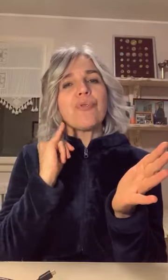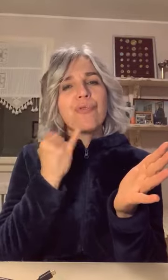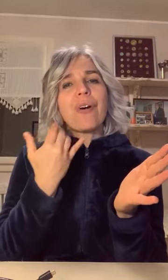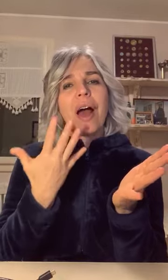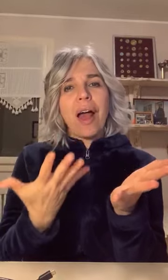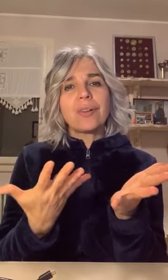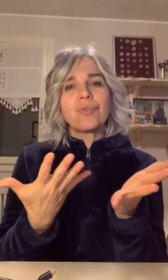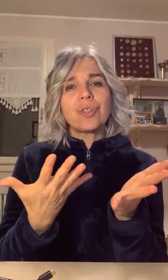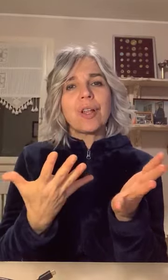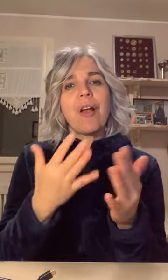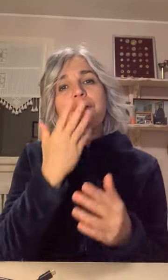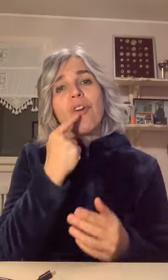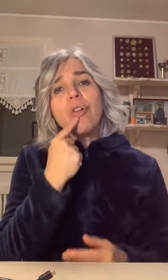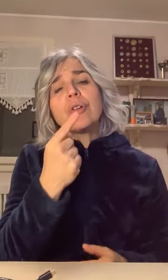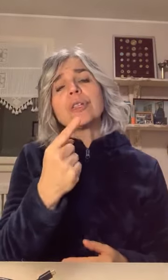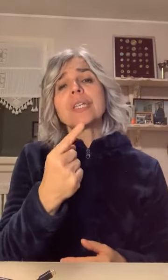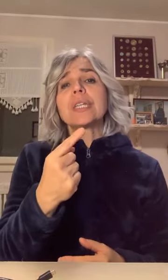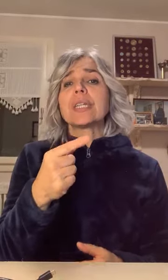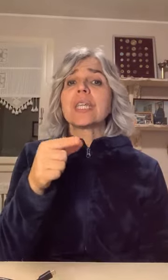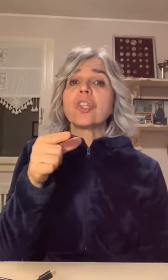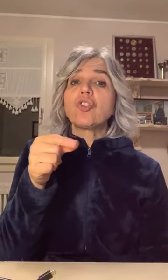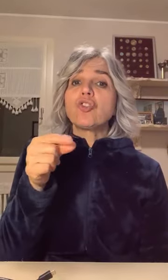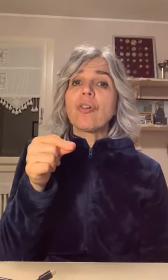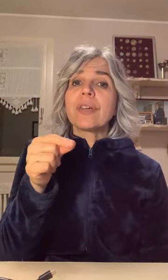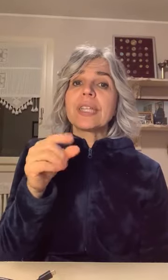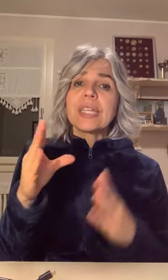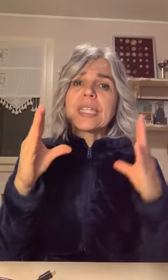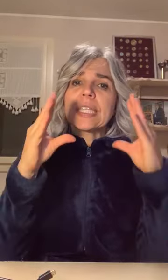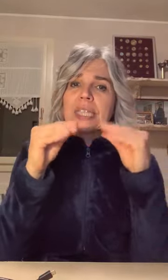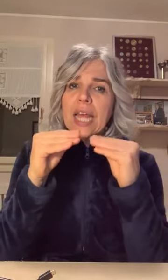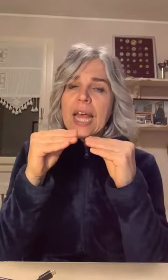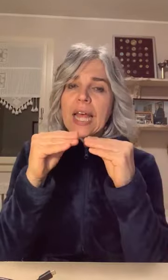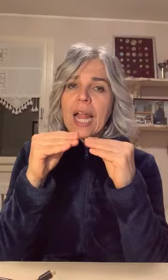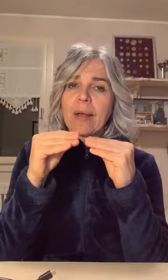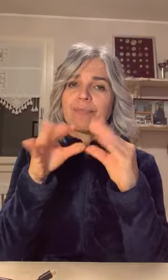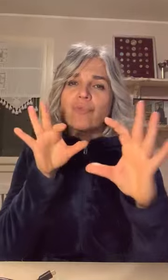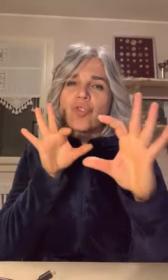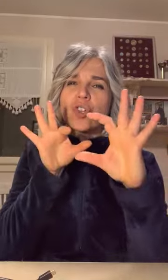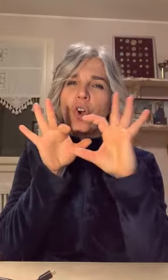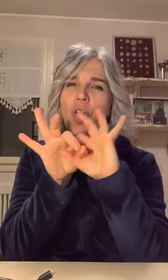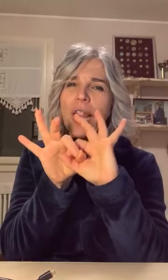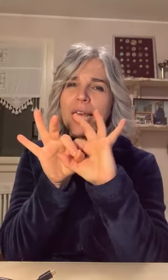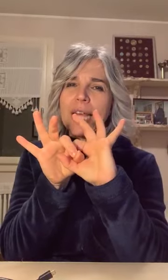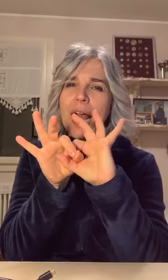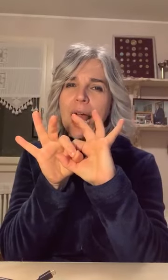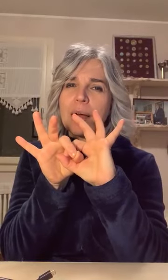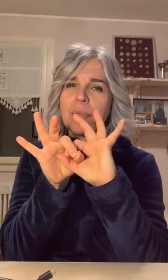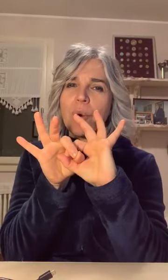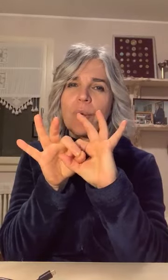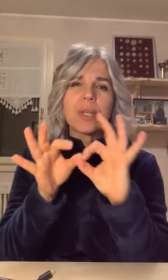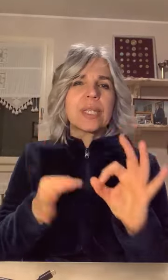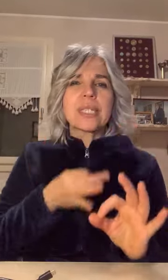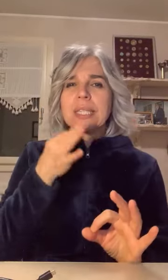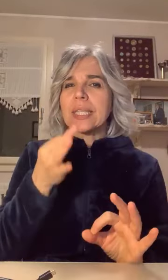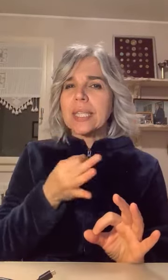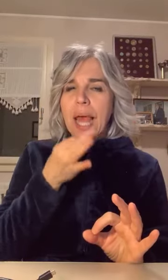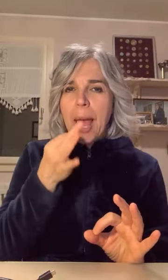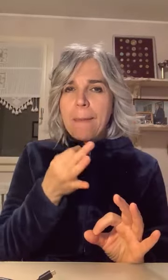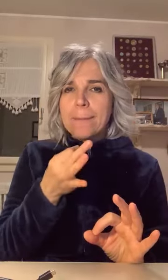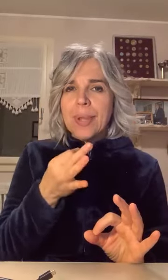ci colleghiamo tutti quanti insieme per poter condividere il messaggio della parola di Dio. Il martedì sera saremo in preghiera tutti